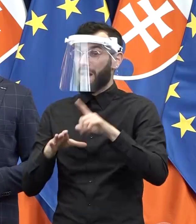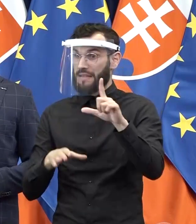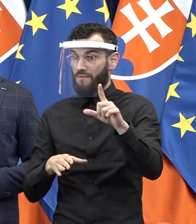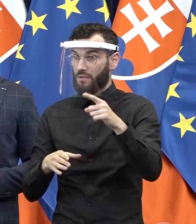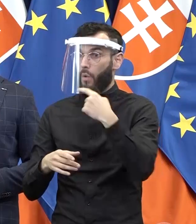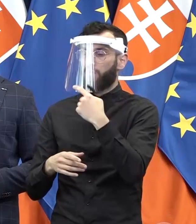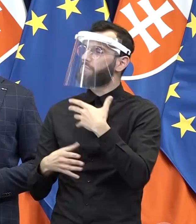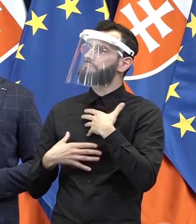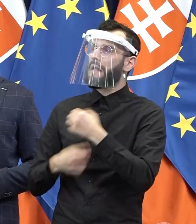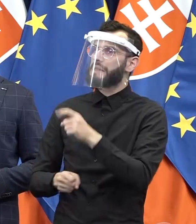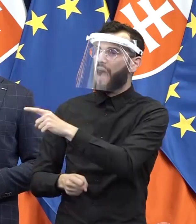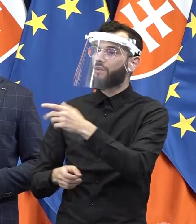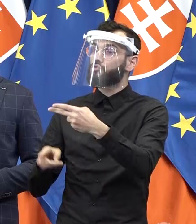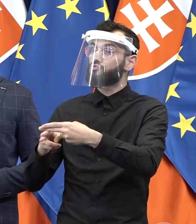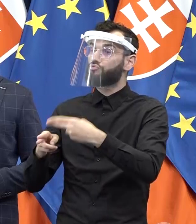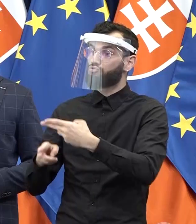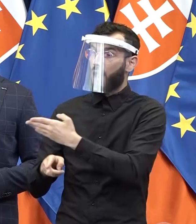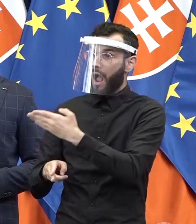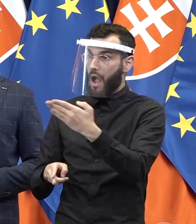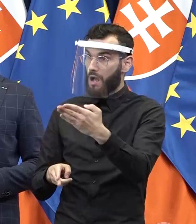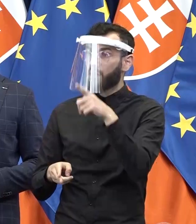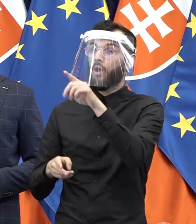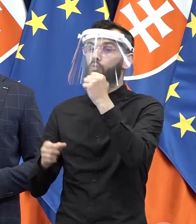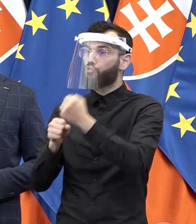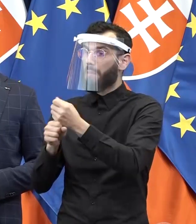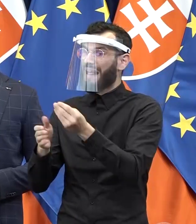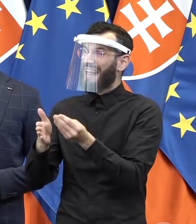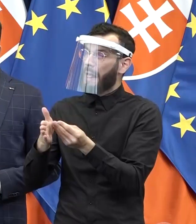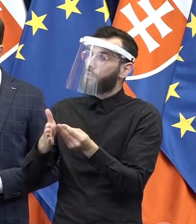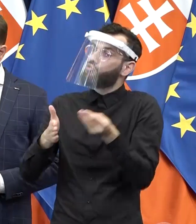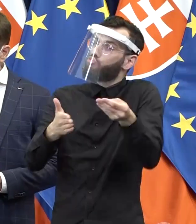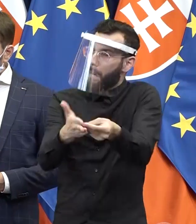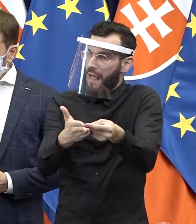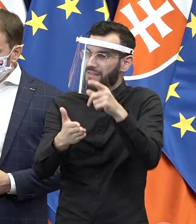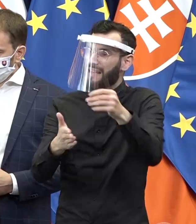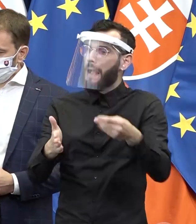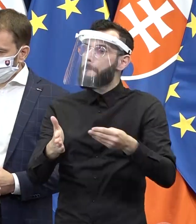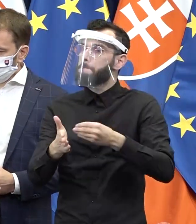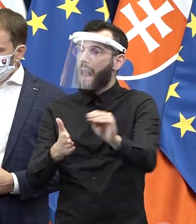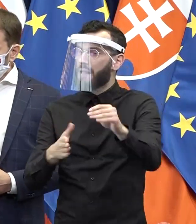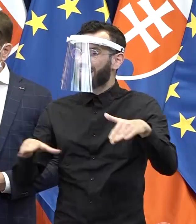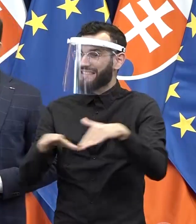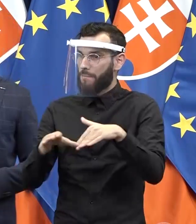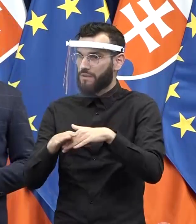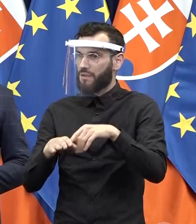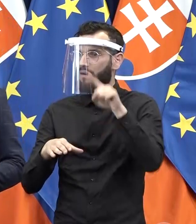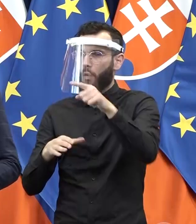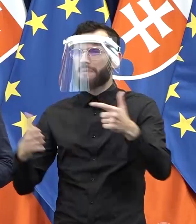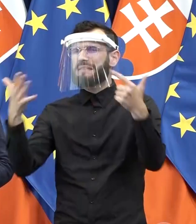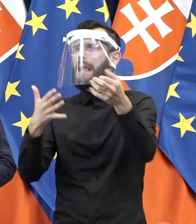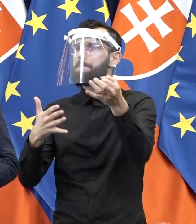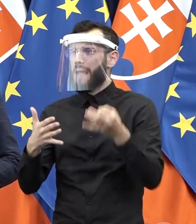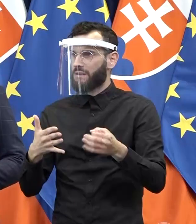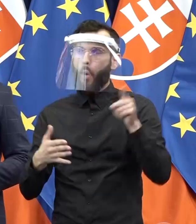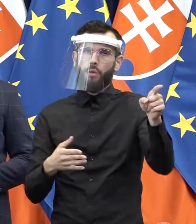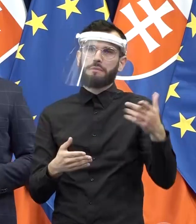naopak navrhujú, aby štát dofinancoval platým zamestnancom do výšky 70 %. Oni